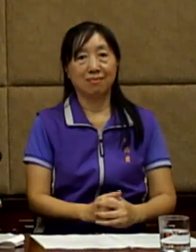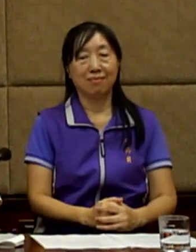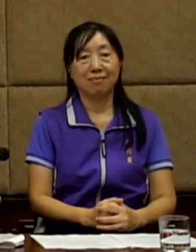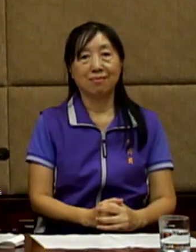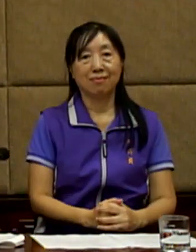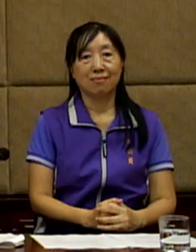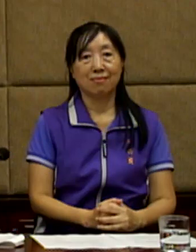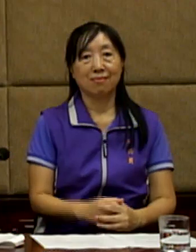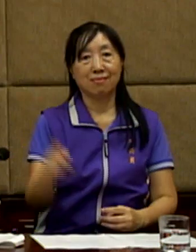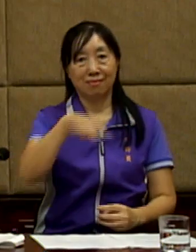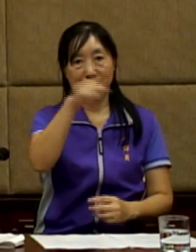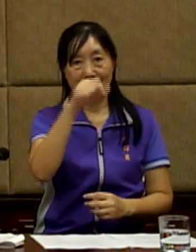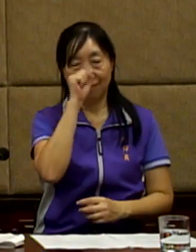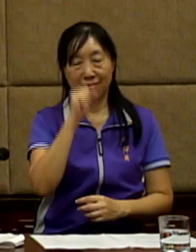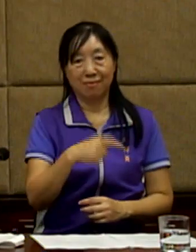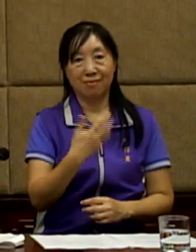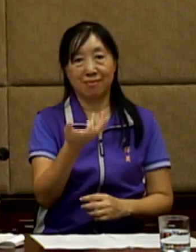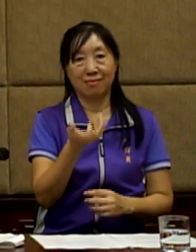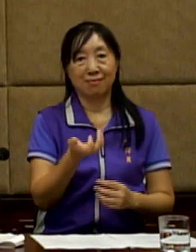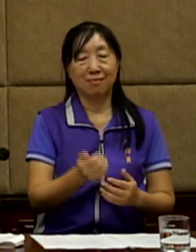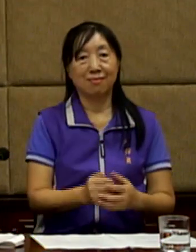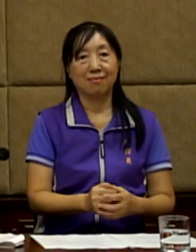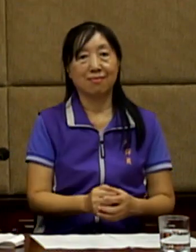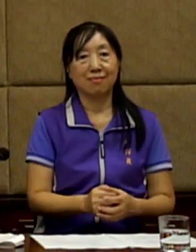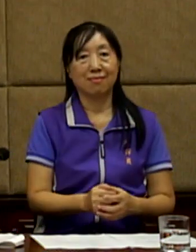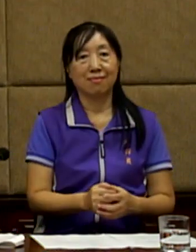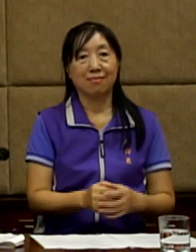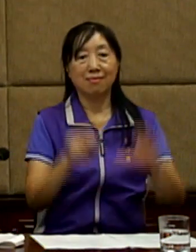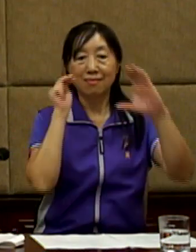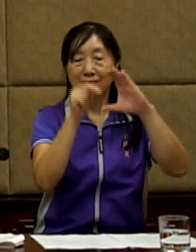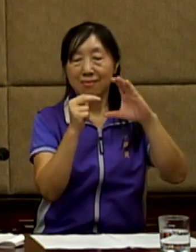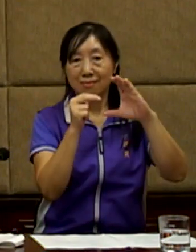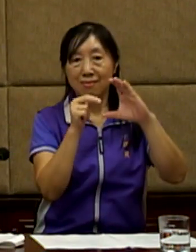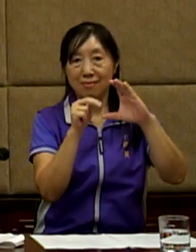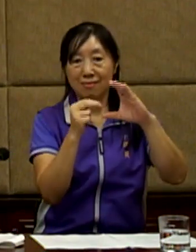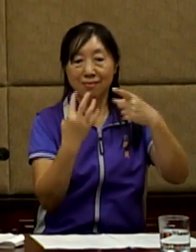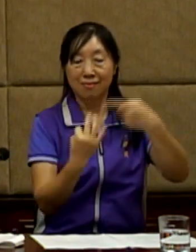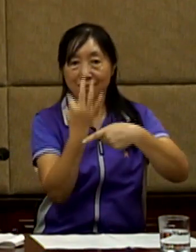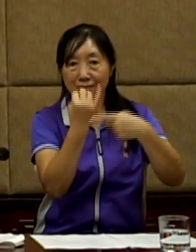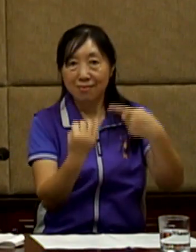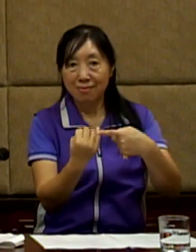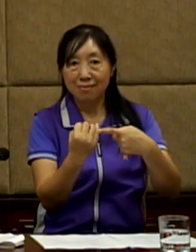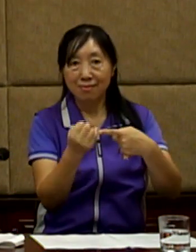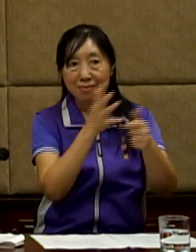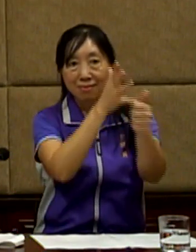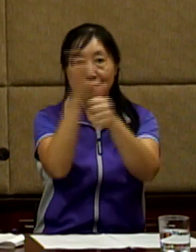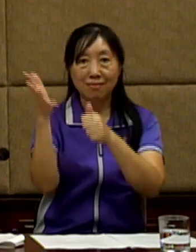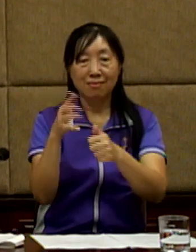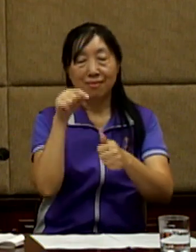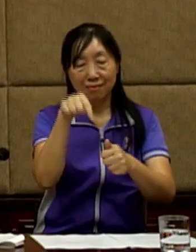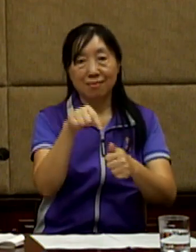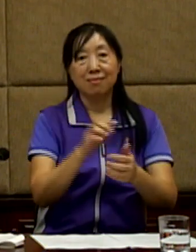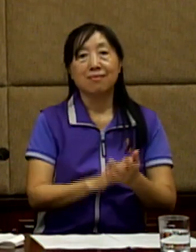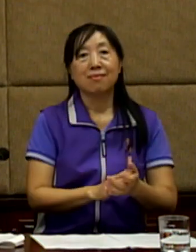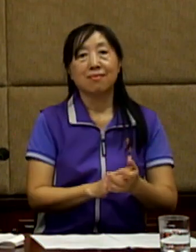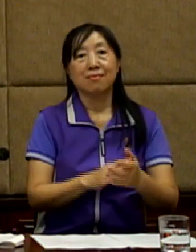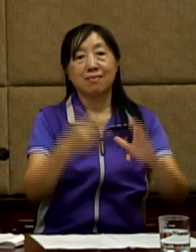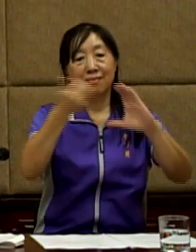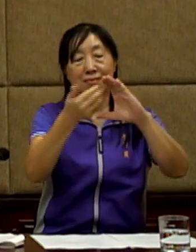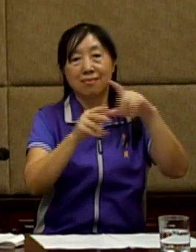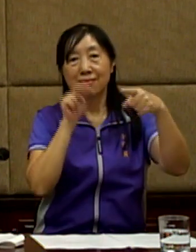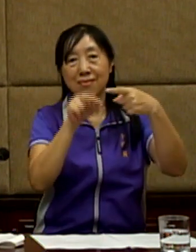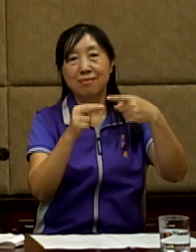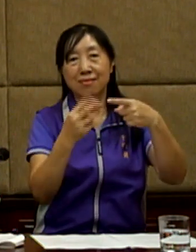各位记者朋友大家好，刚才那个吹嘘那个收视率调查，因为我们知道收视率调查其实有收视率跟收视值，而且收视率它常常在变